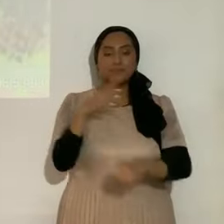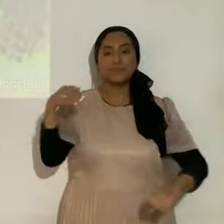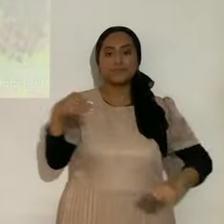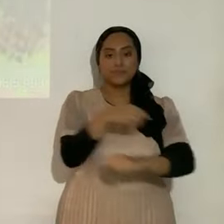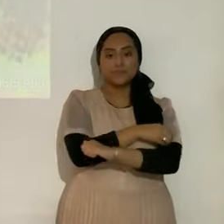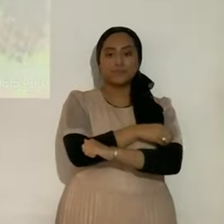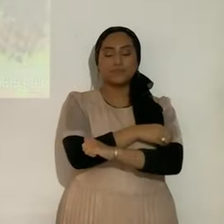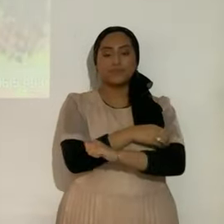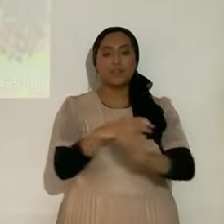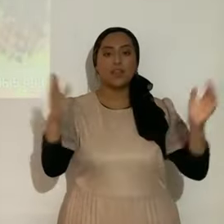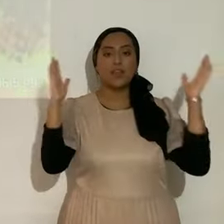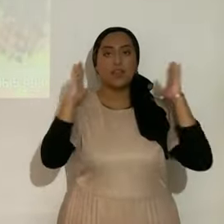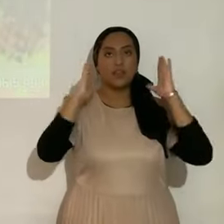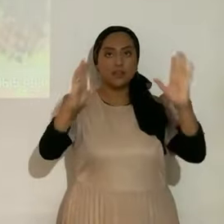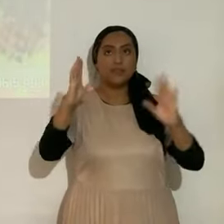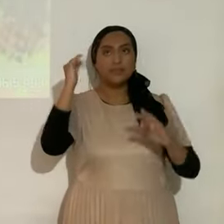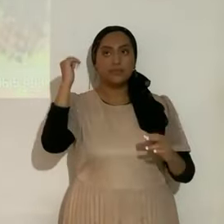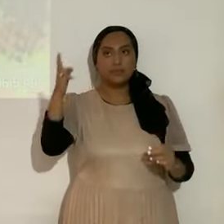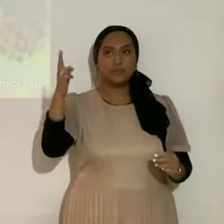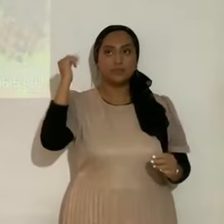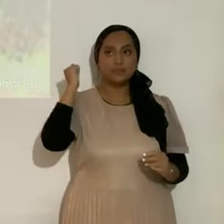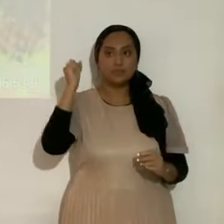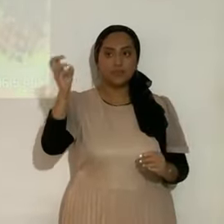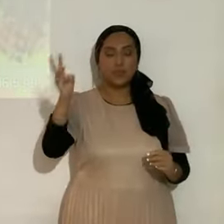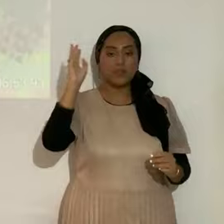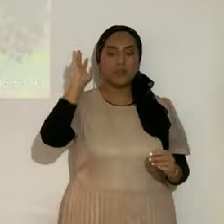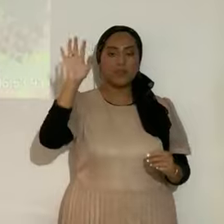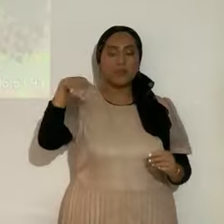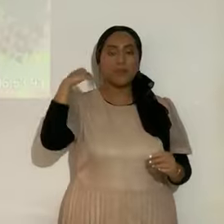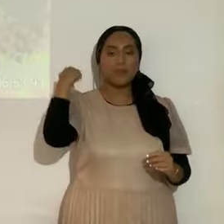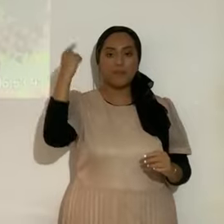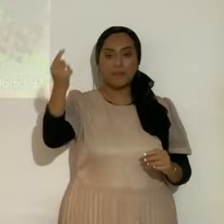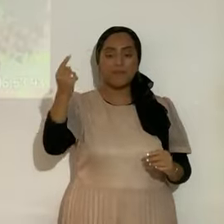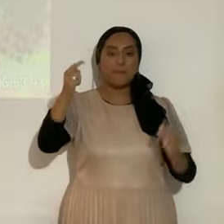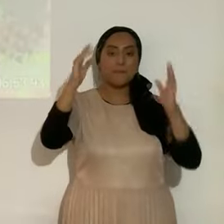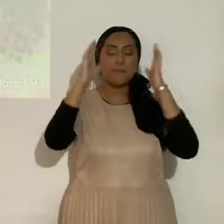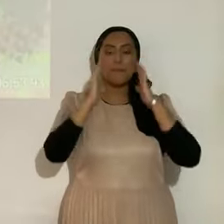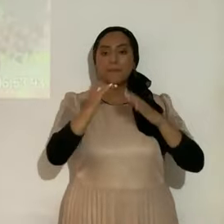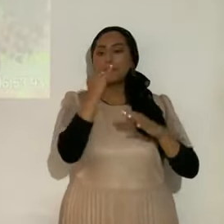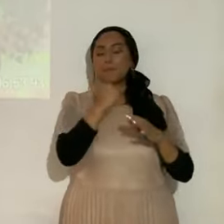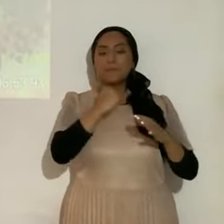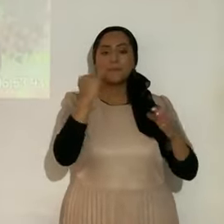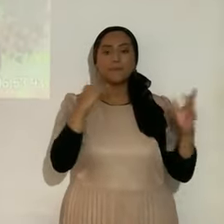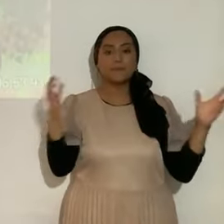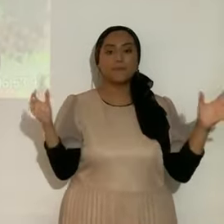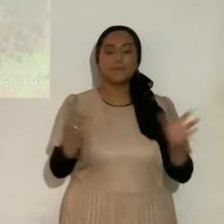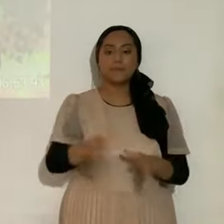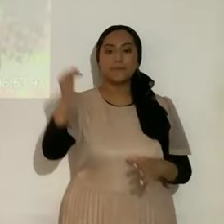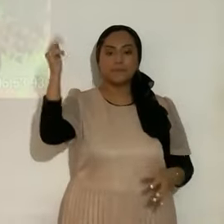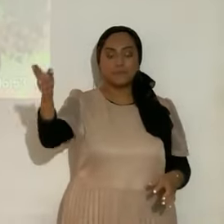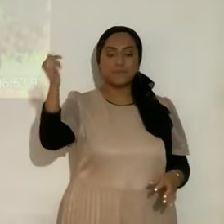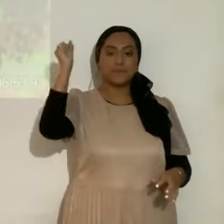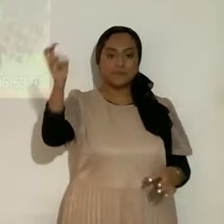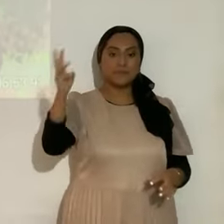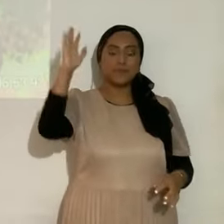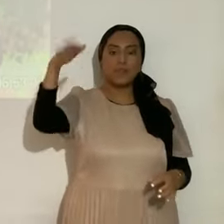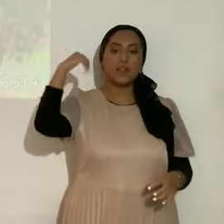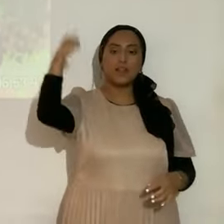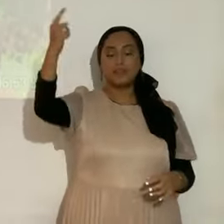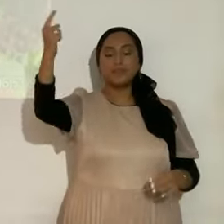Israel, Yahweh, Yahshua, uno es. Oye Israel, Yahweh, Yahshua, uno